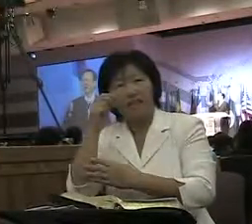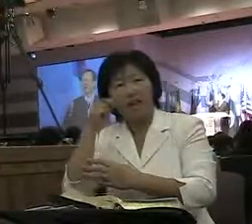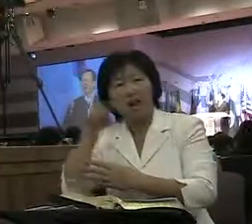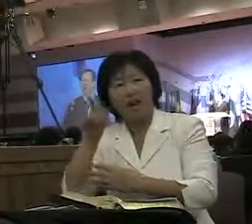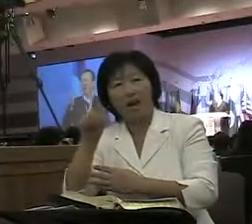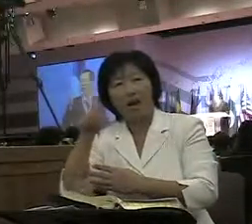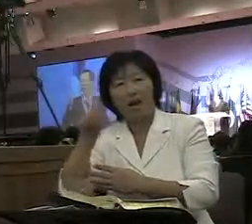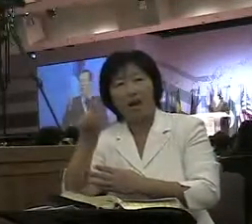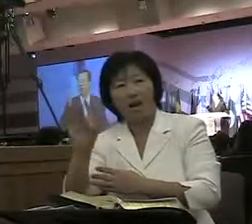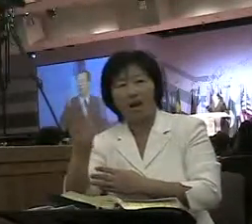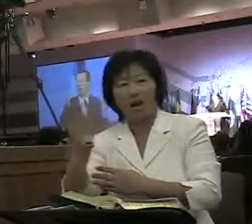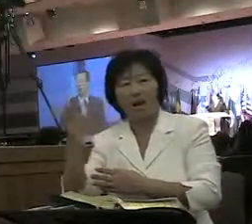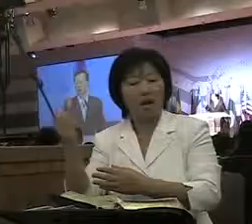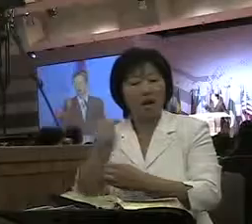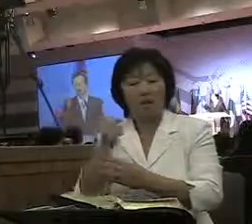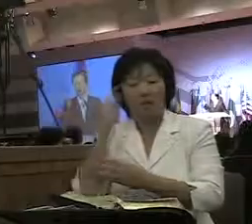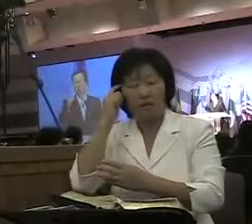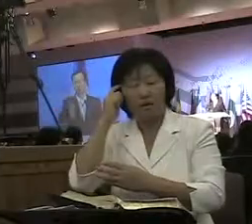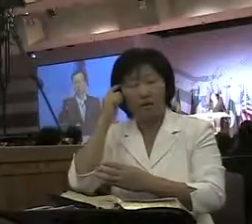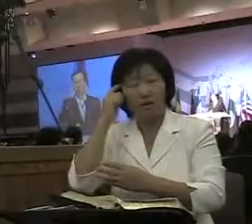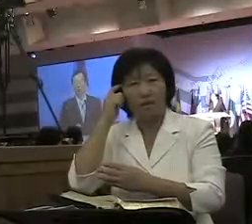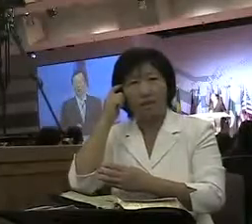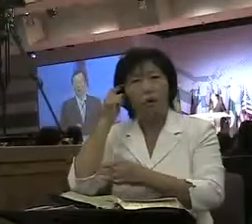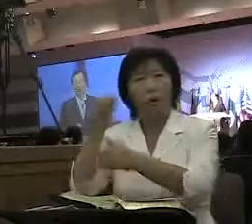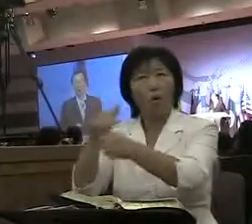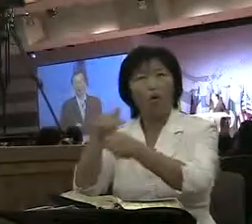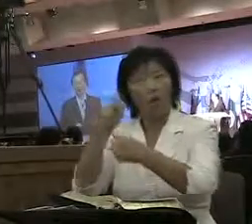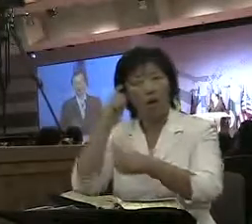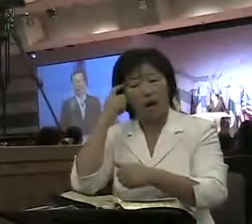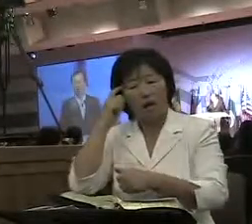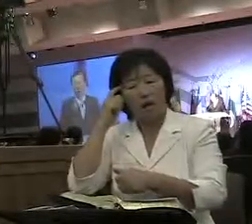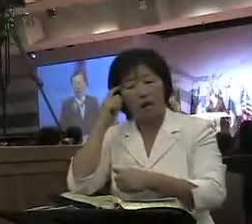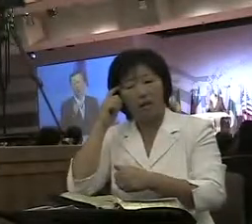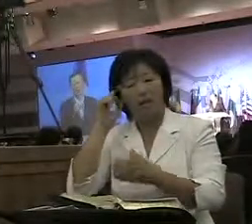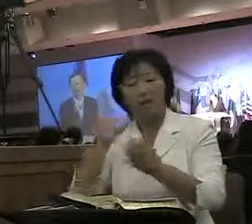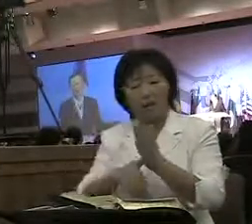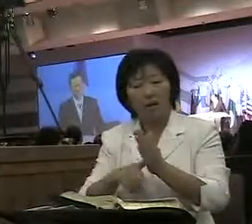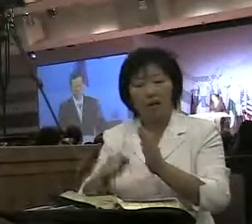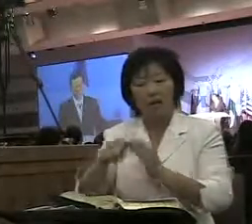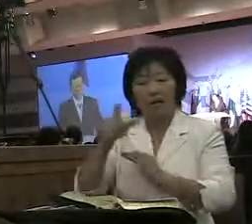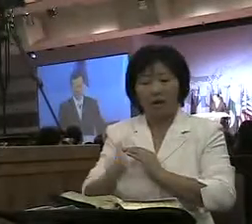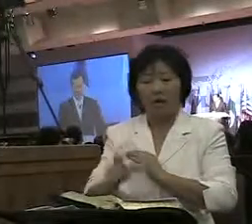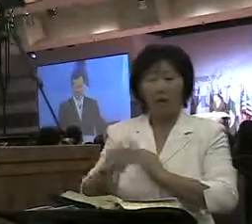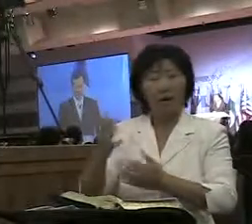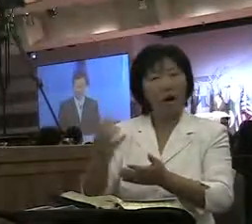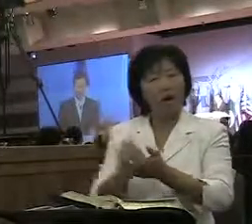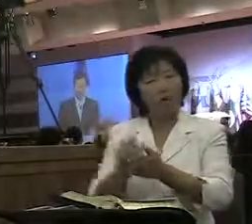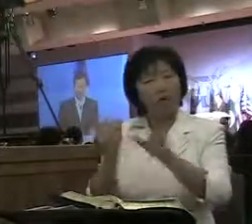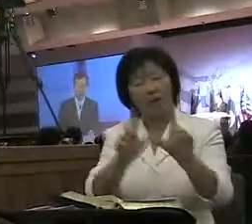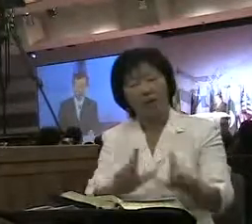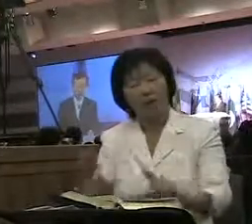그것을 자신의 컬링으로 알 때 이렇게 사는구나, 이렇게 파워를 갖고 사는구나.